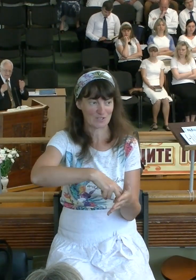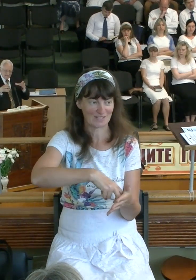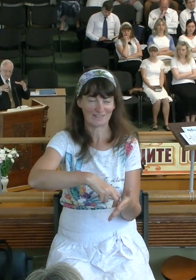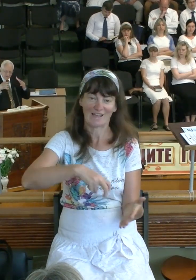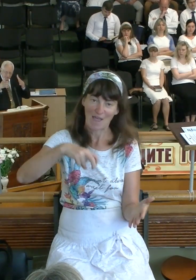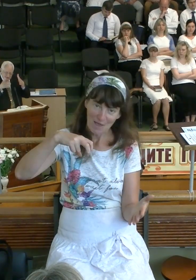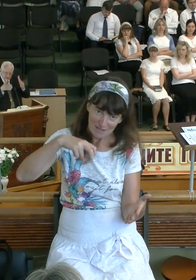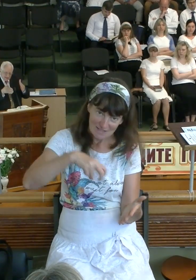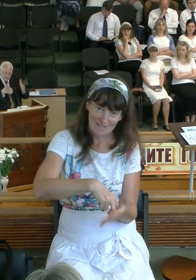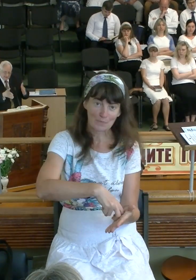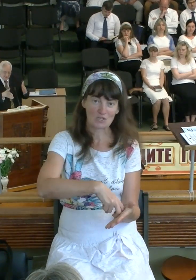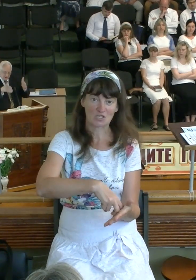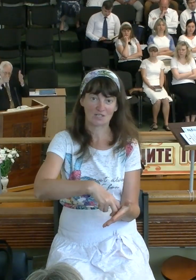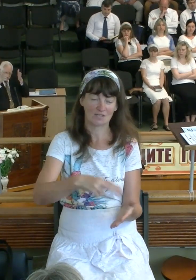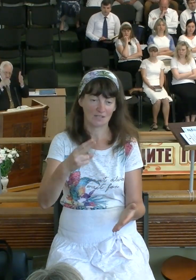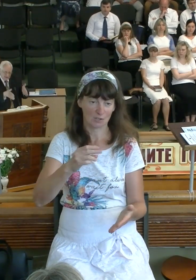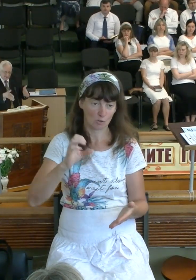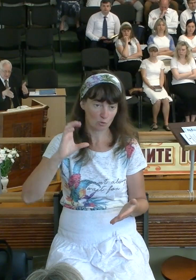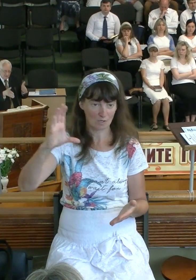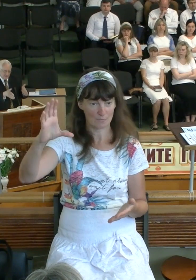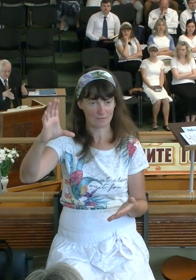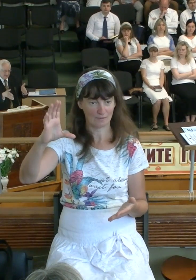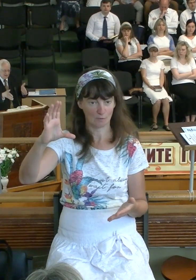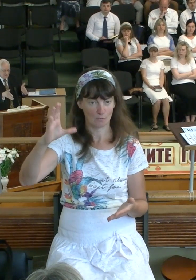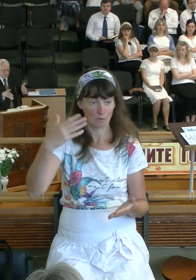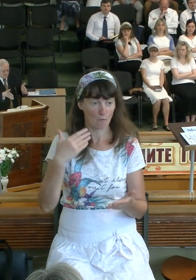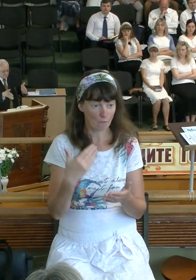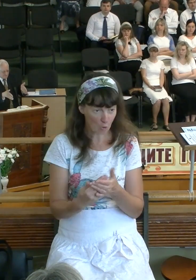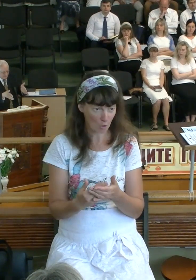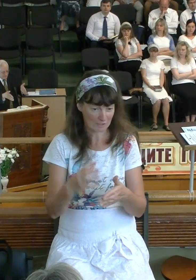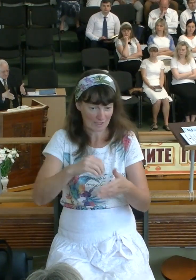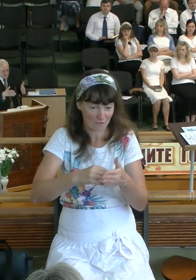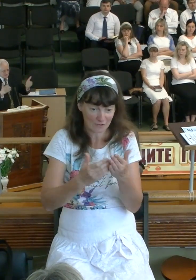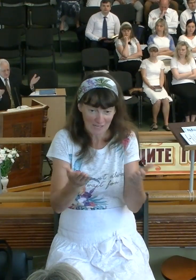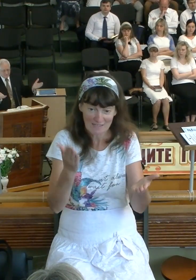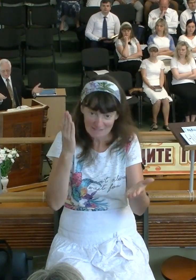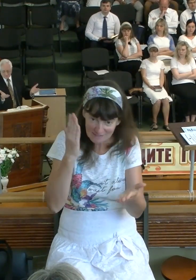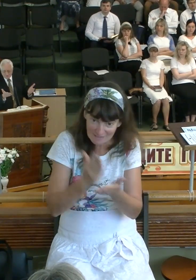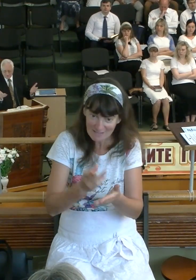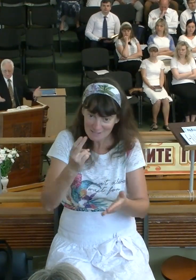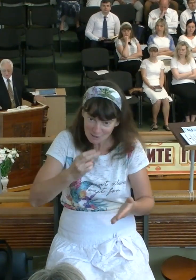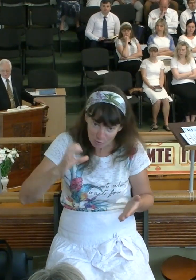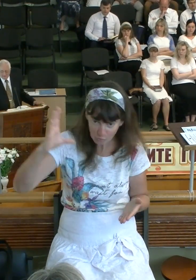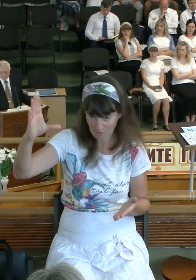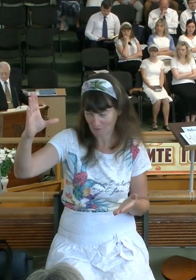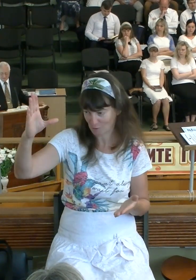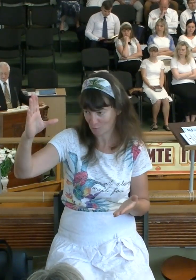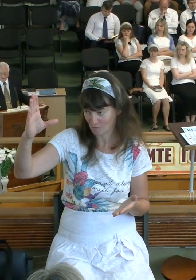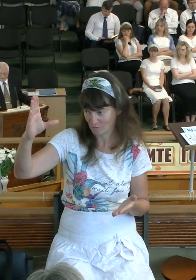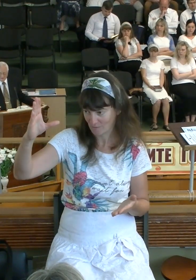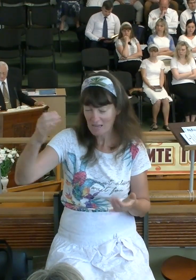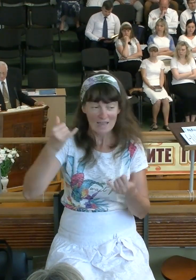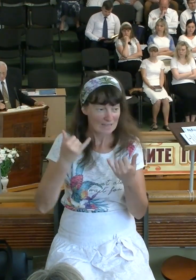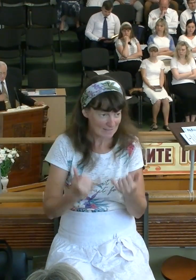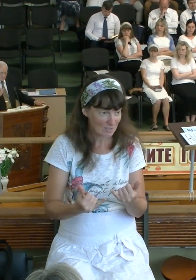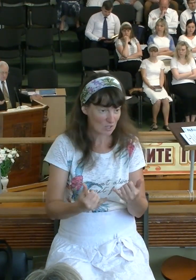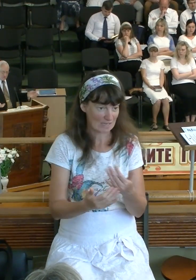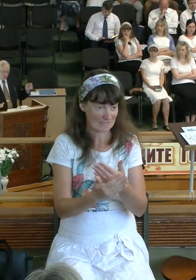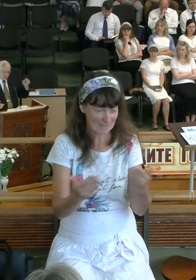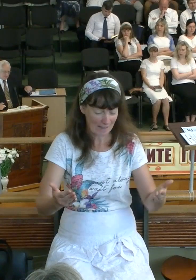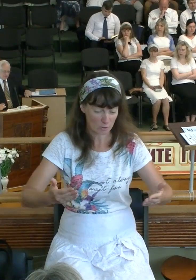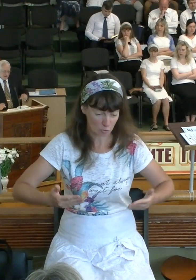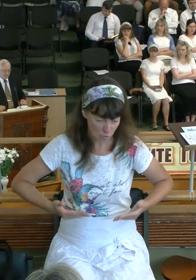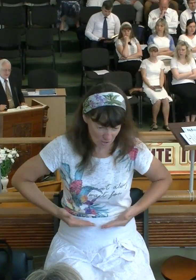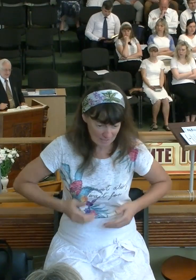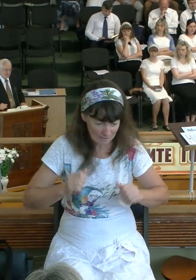вы запечатлены, значит, раз он есть у вас, значит, теперь вашу жизнь можно отличить, потому